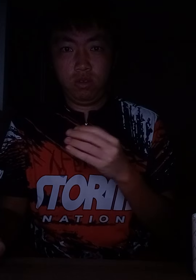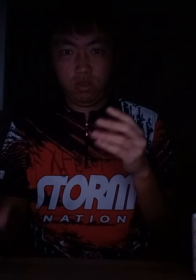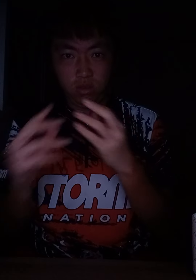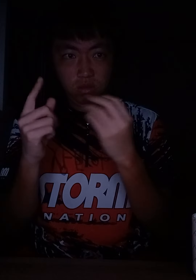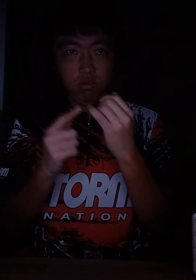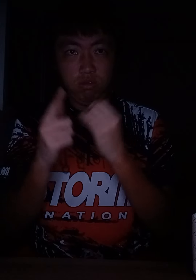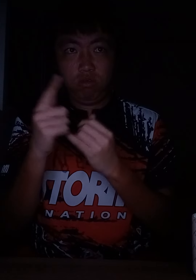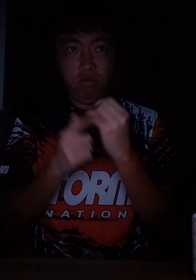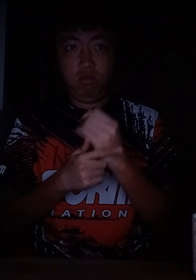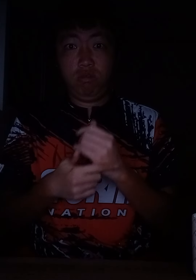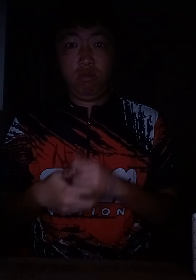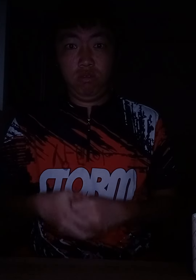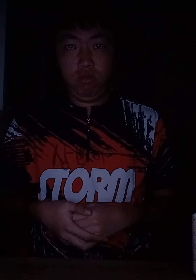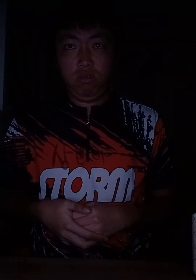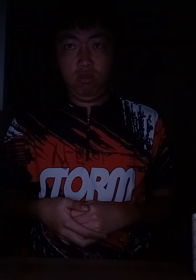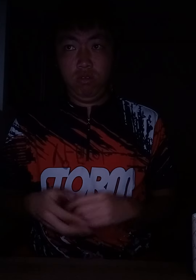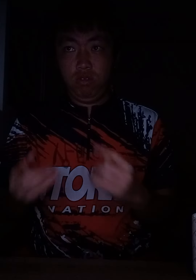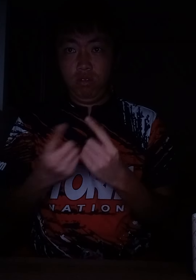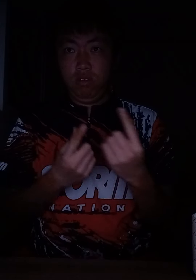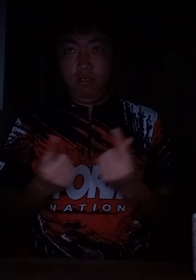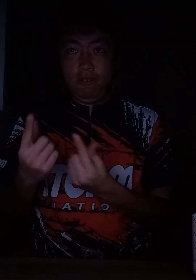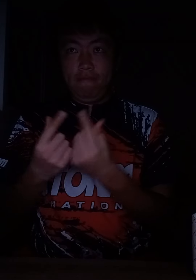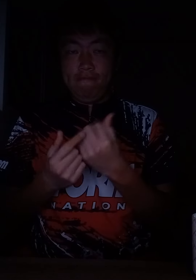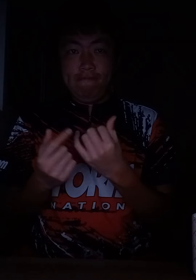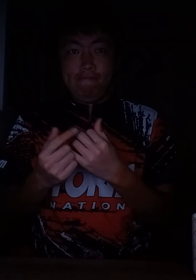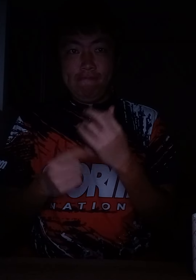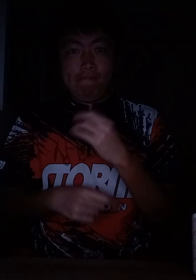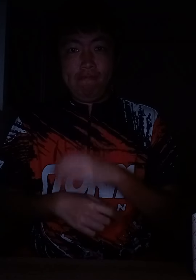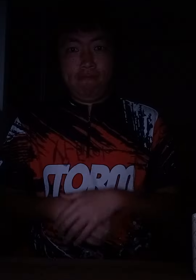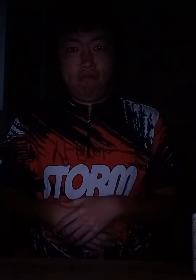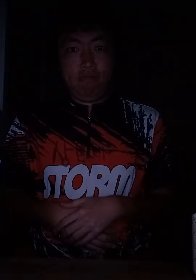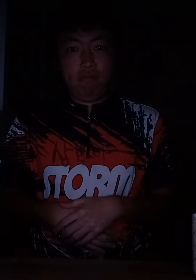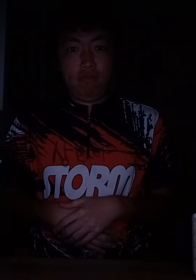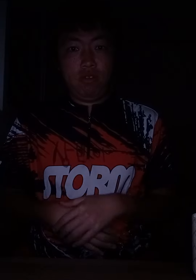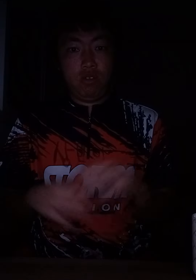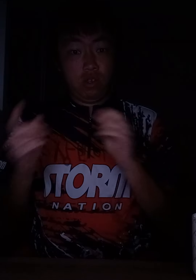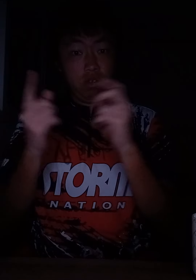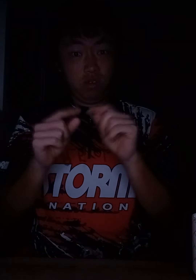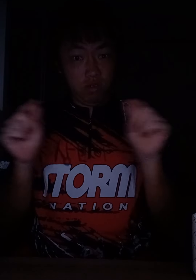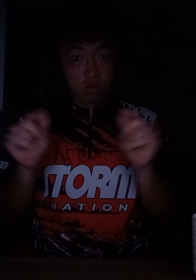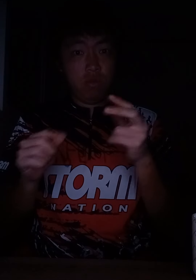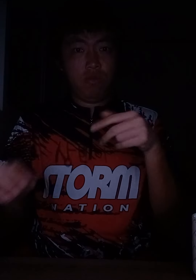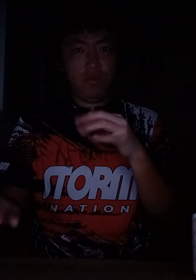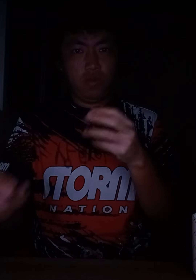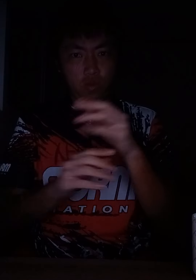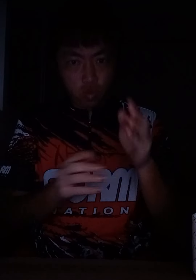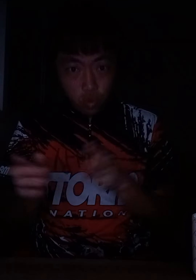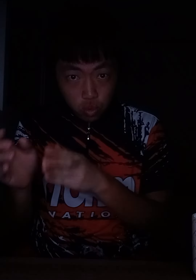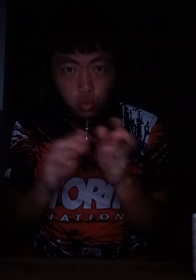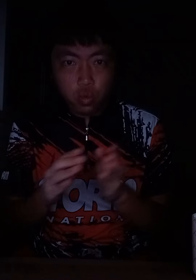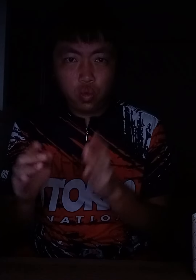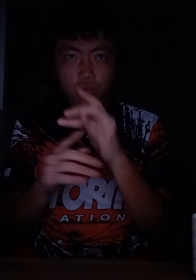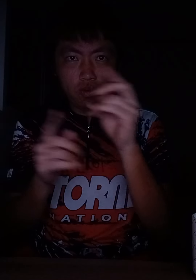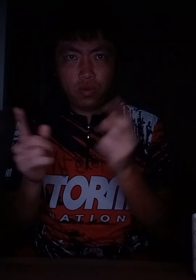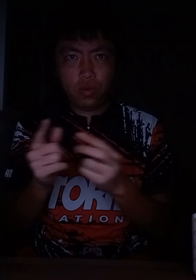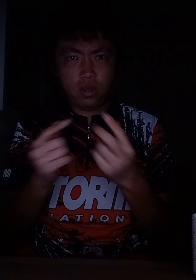그런 수 있는 사고가 있기 때문에 아주 위험하고요. 전기가 다시 들어오면 과전류로 인한 가전제품 손상을 막기